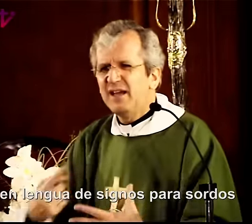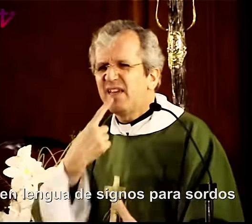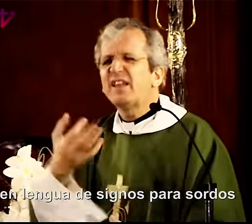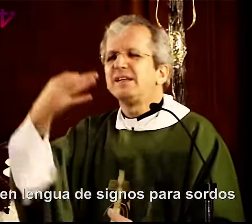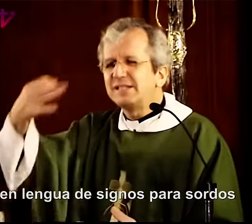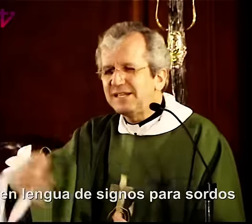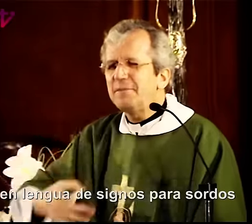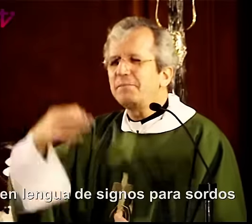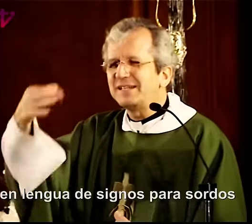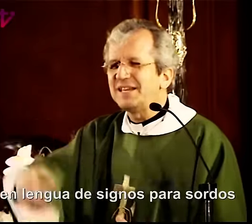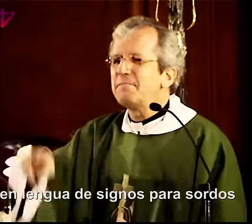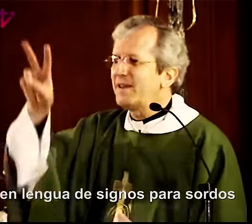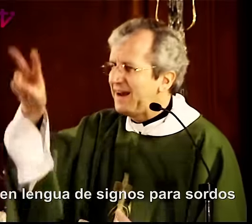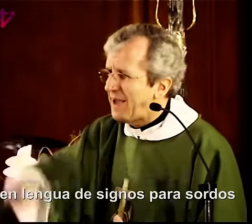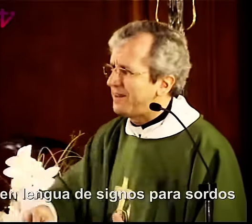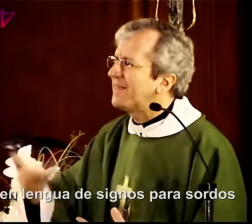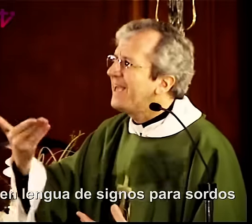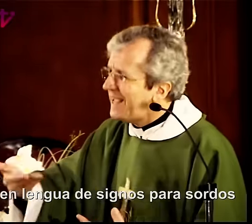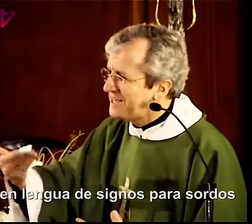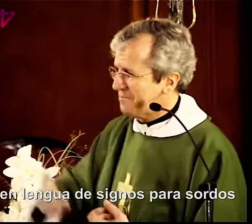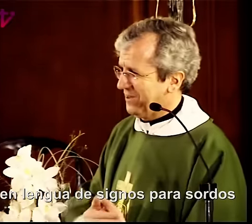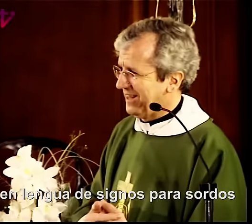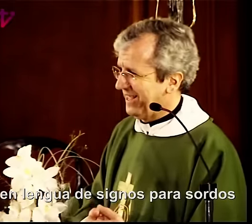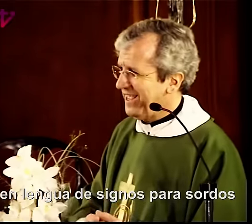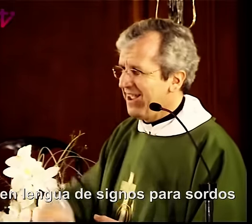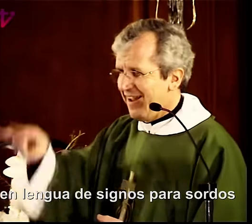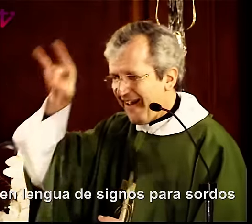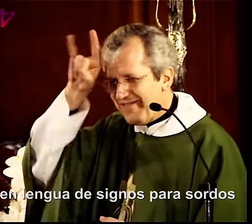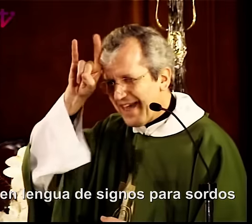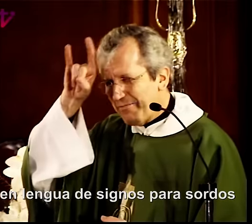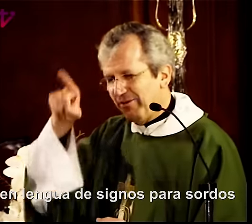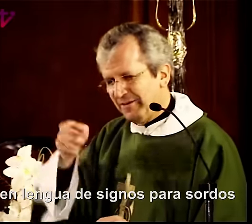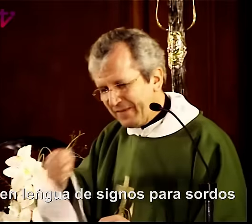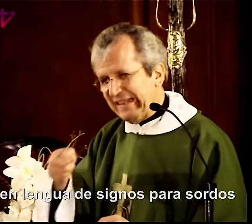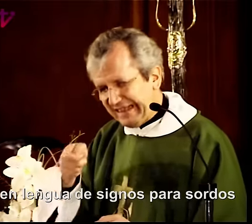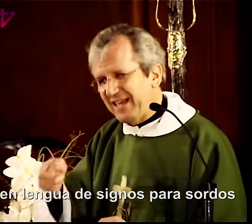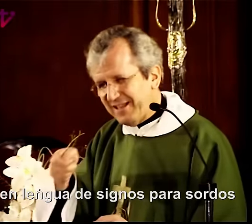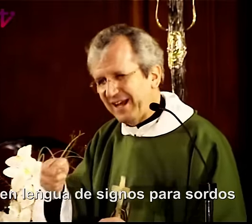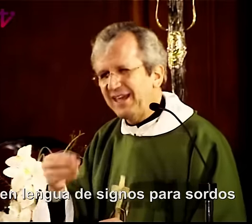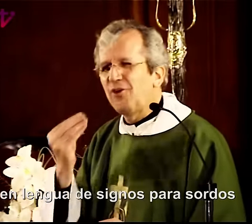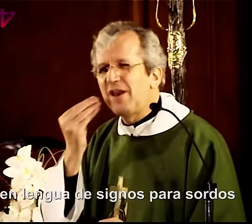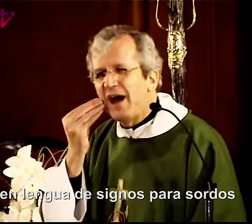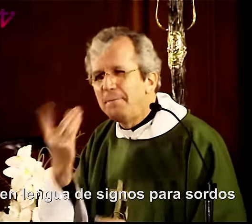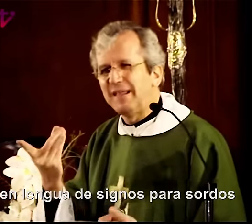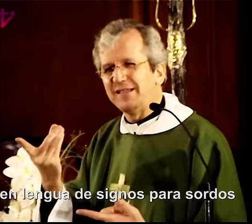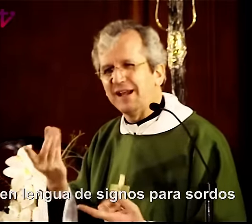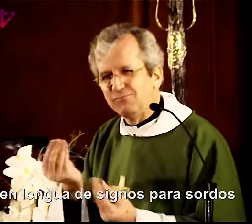decir siempre la verdad. Es importante, ¿eh? El diablo tienta, ¿eh?, con la mentira. Muchas